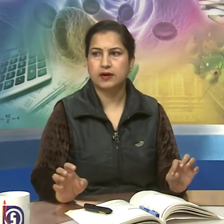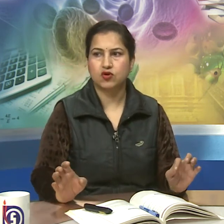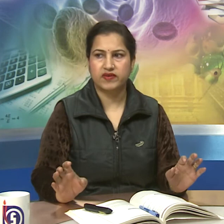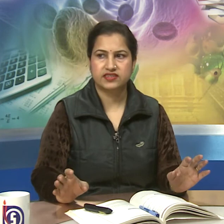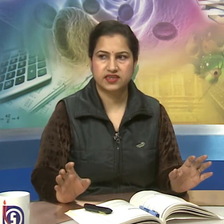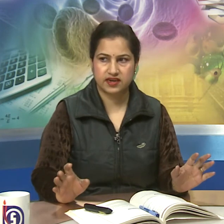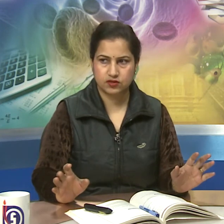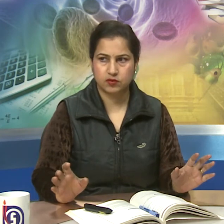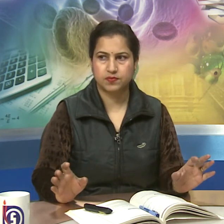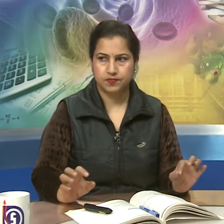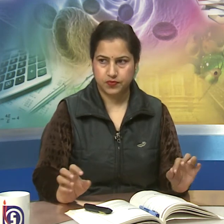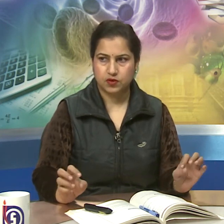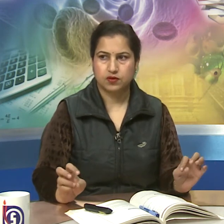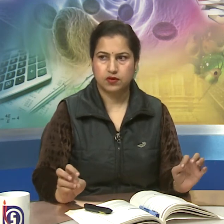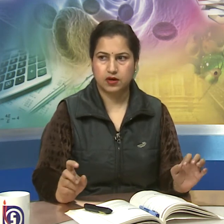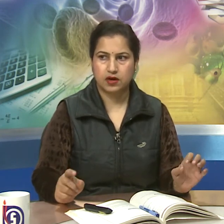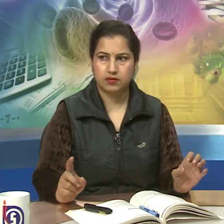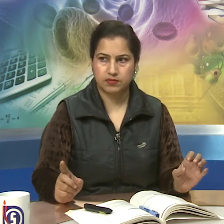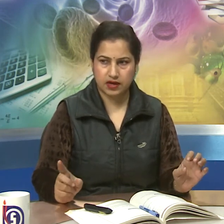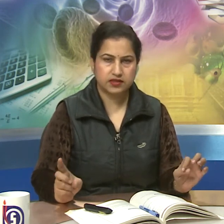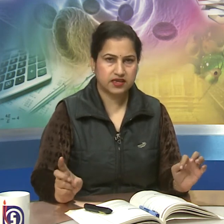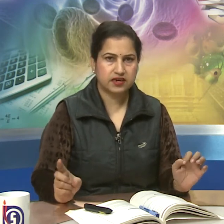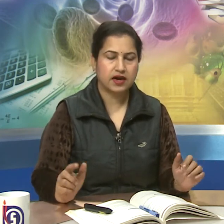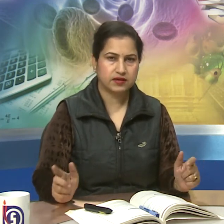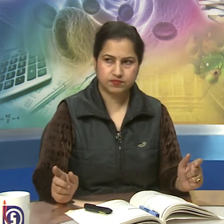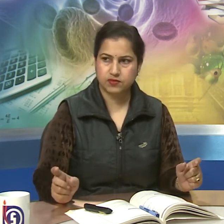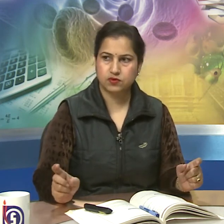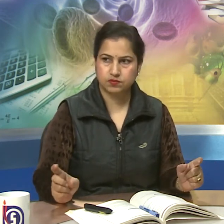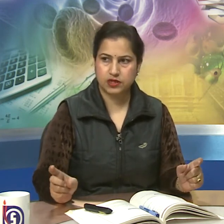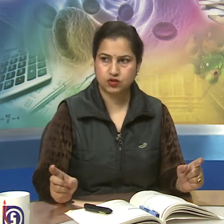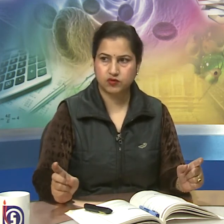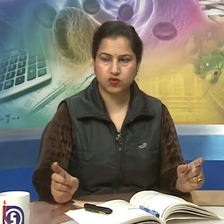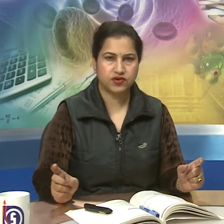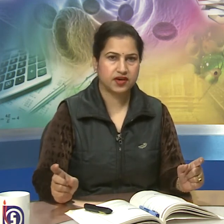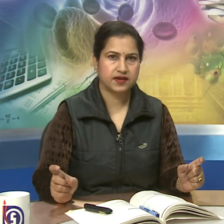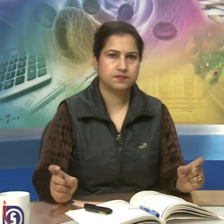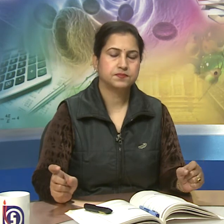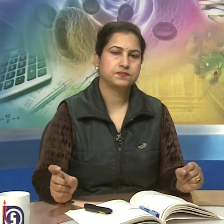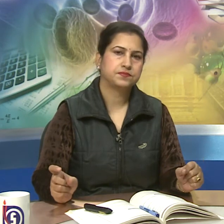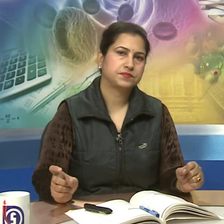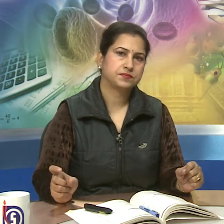आवाज नहीं आ रही है अब देखिए इसको इंप्रूव किया गया